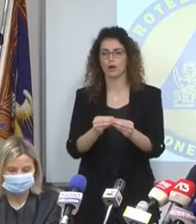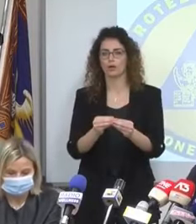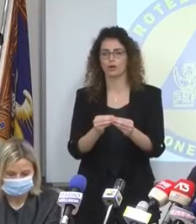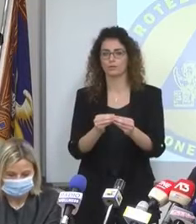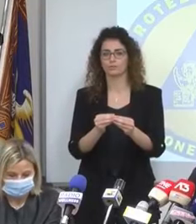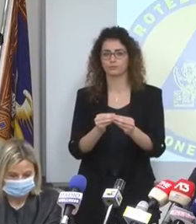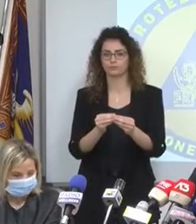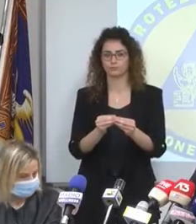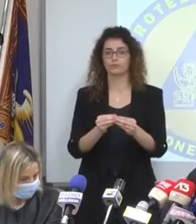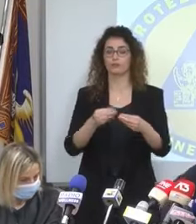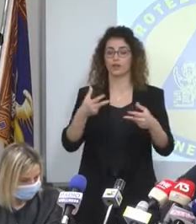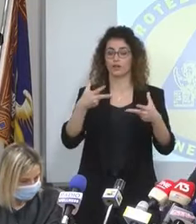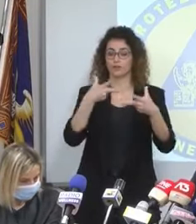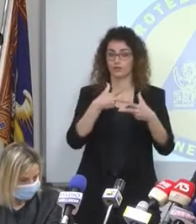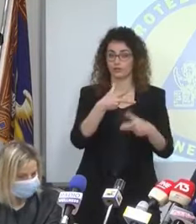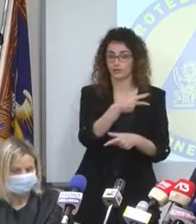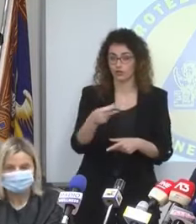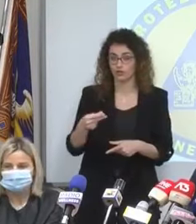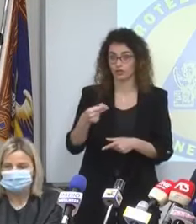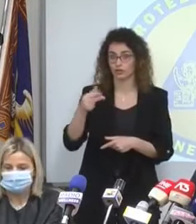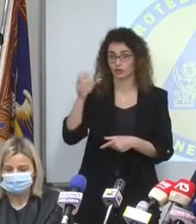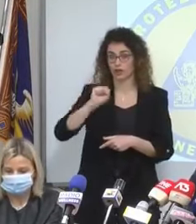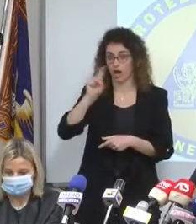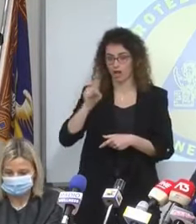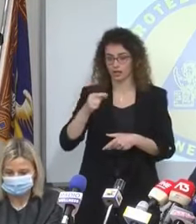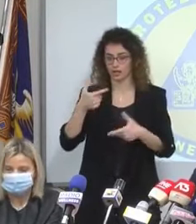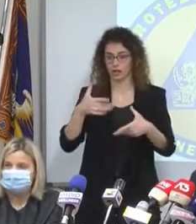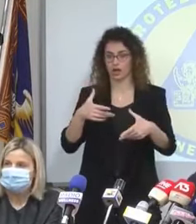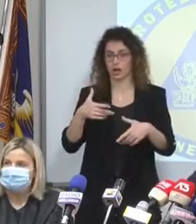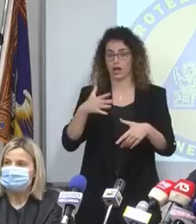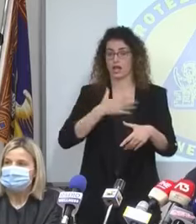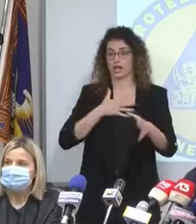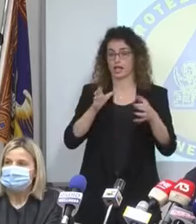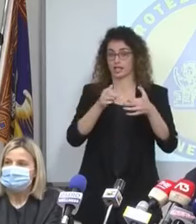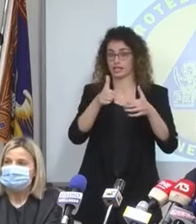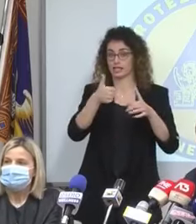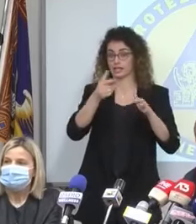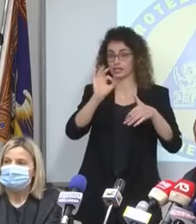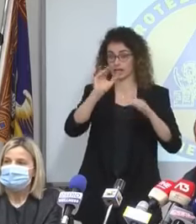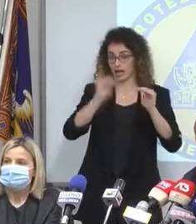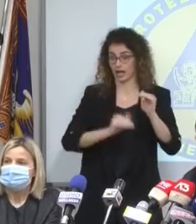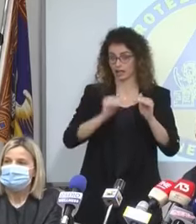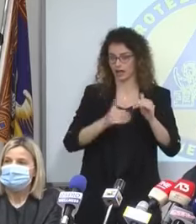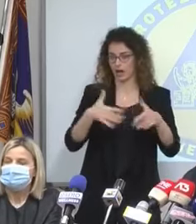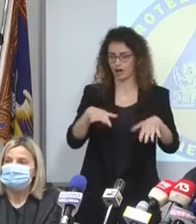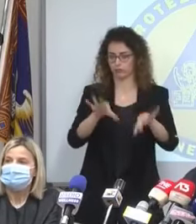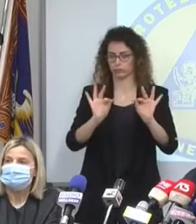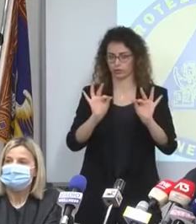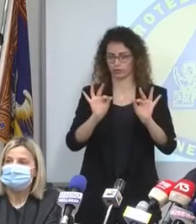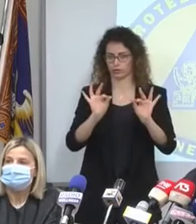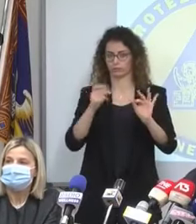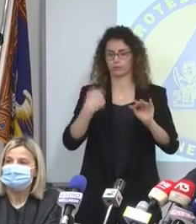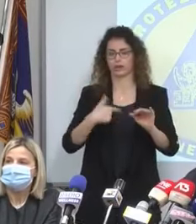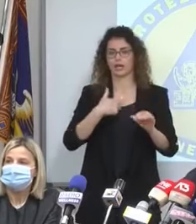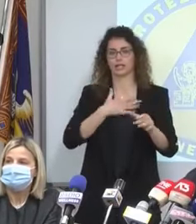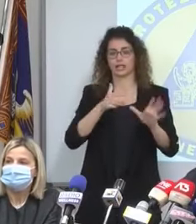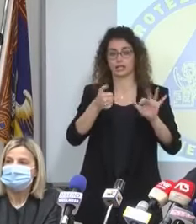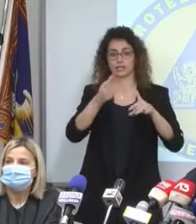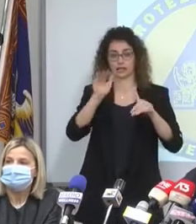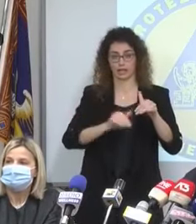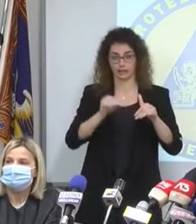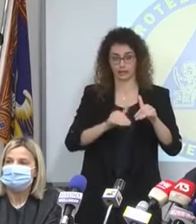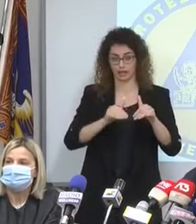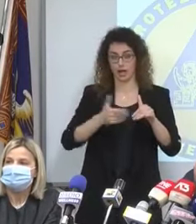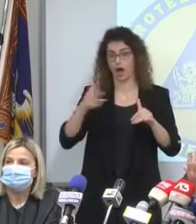delle vaccinazioni con AstraZeneca sotto i 60 anni. Ecco, quindi sotto i 60 anni AstraZeneca lo faranno in questa fase,